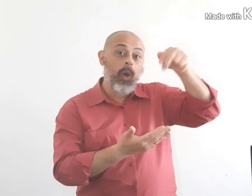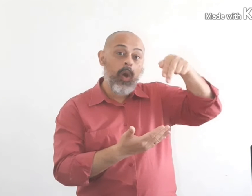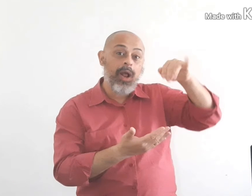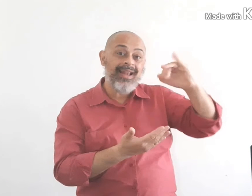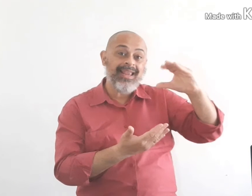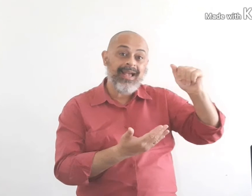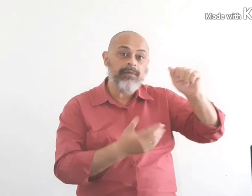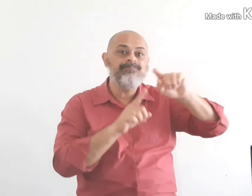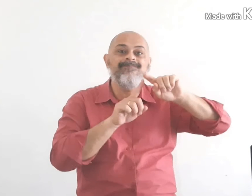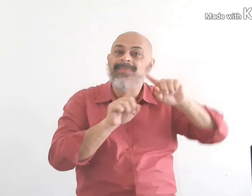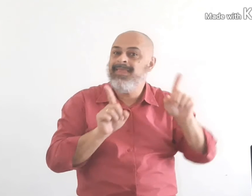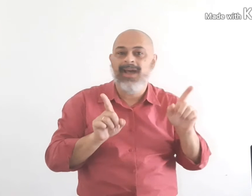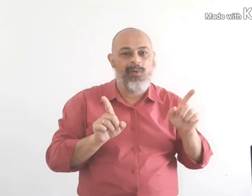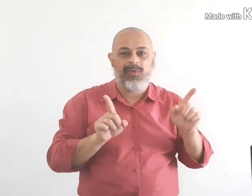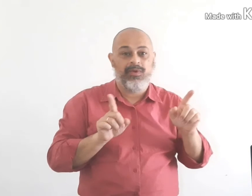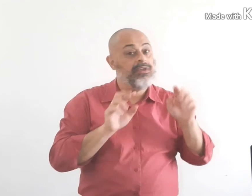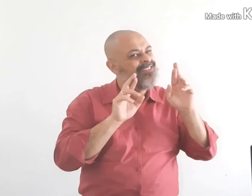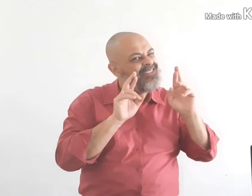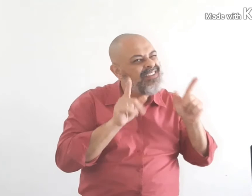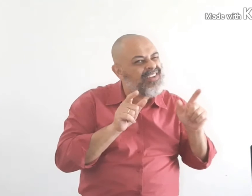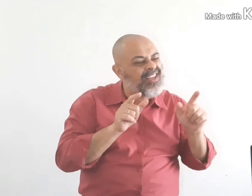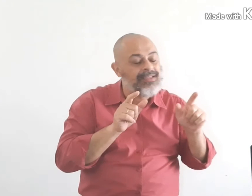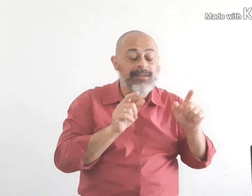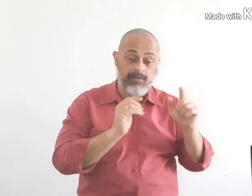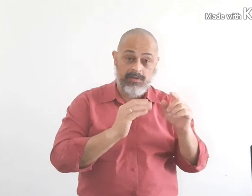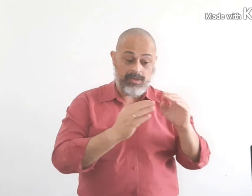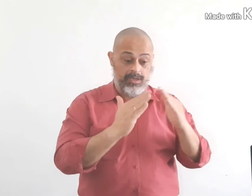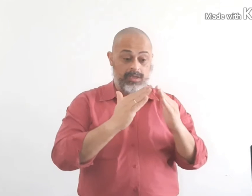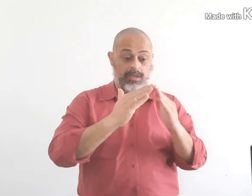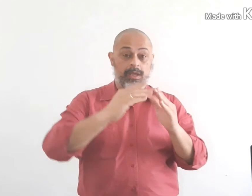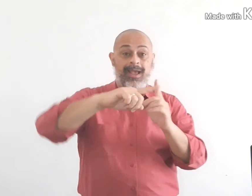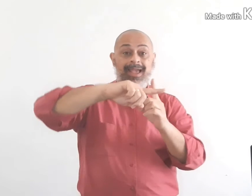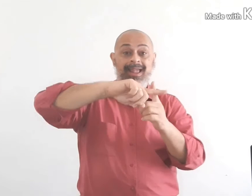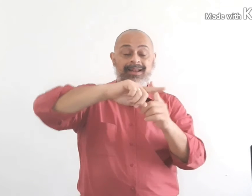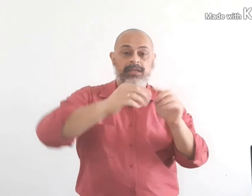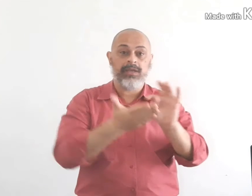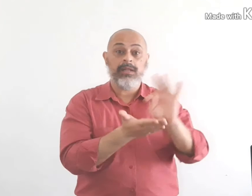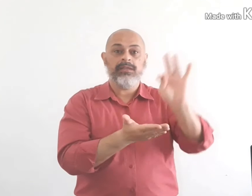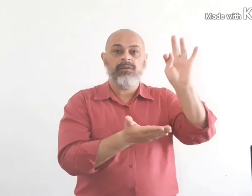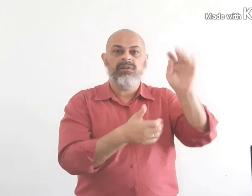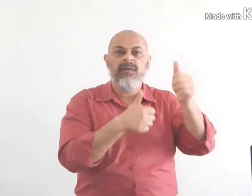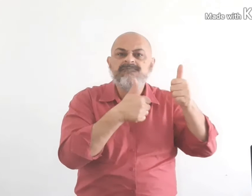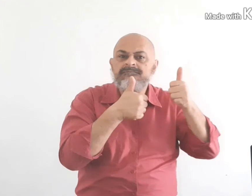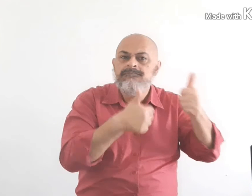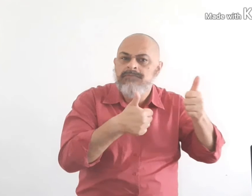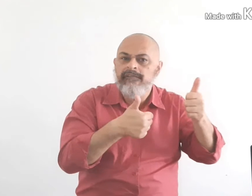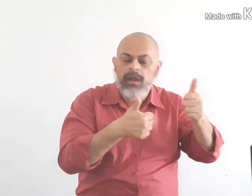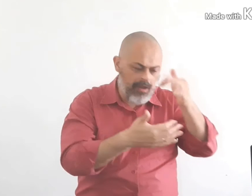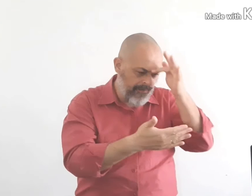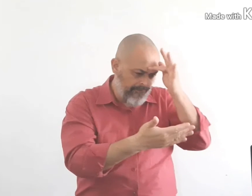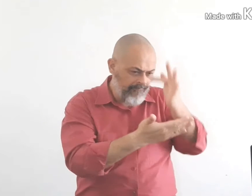consagrou a sua mente, ela consagrou o seu coração, a fé pura, a fé no Senhor. Por isso